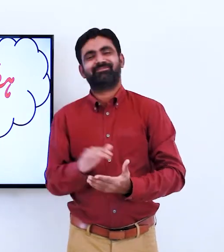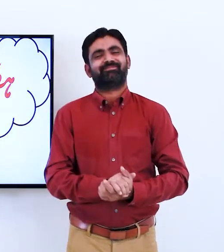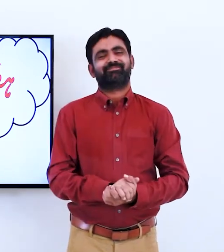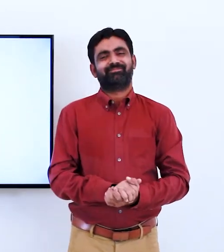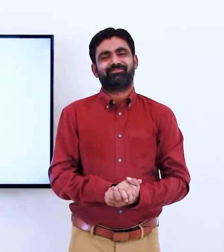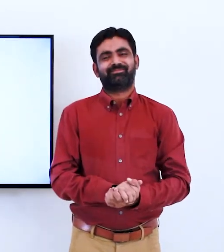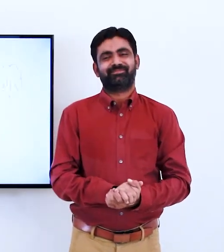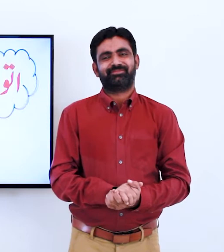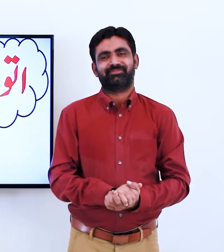देखिए,